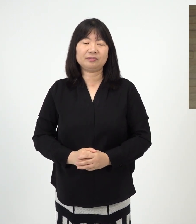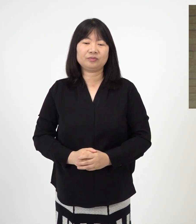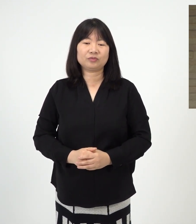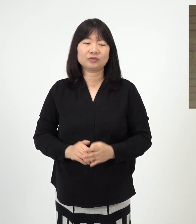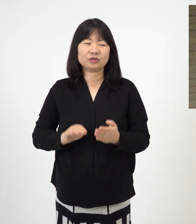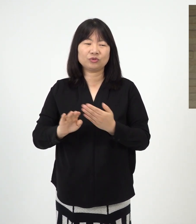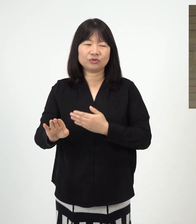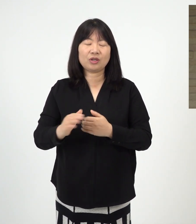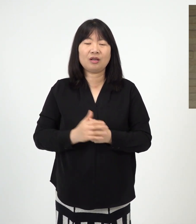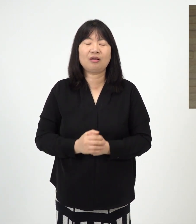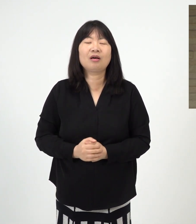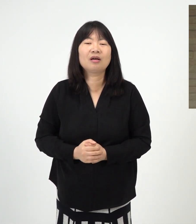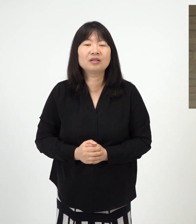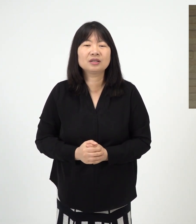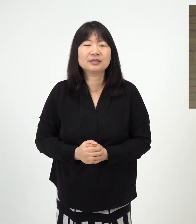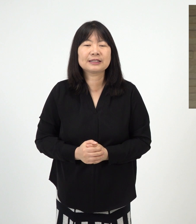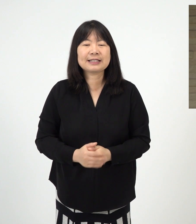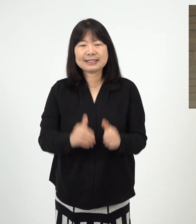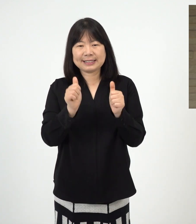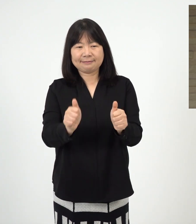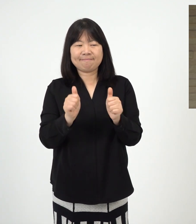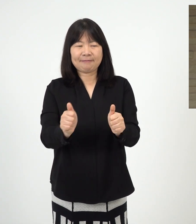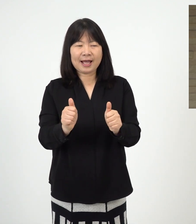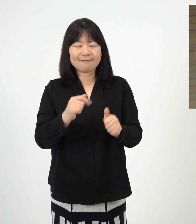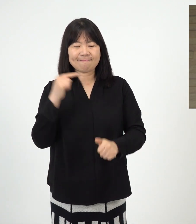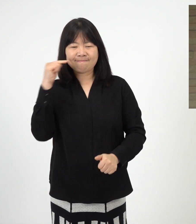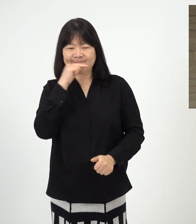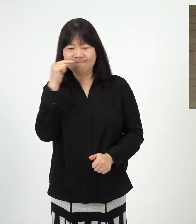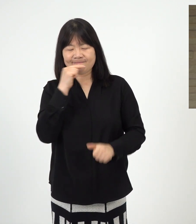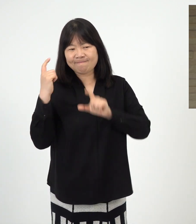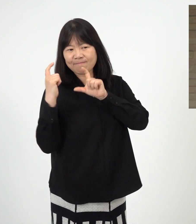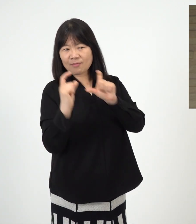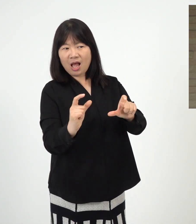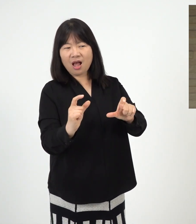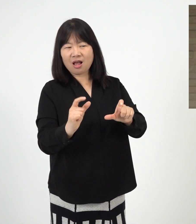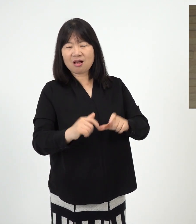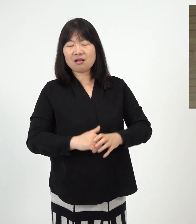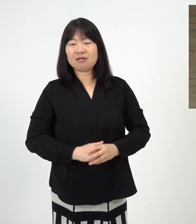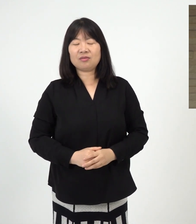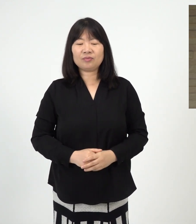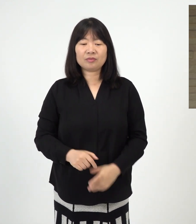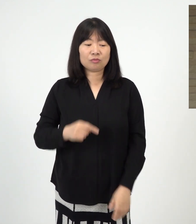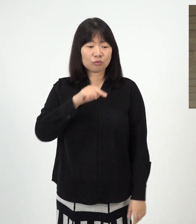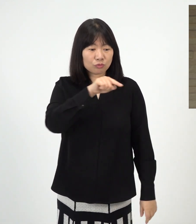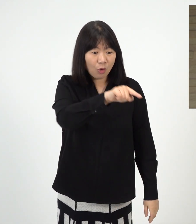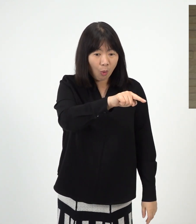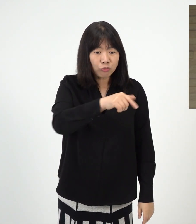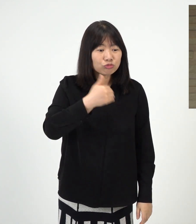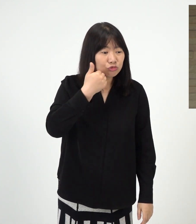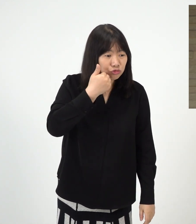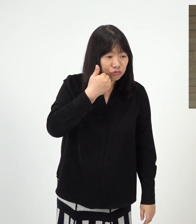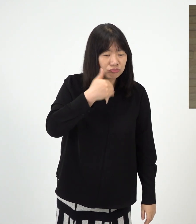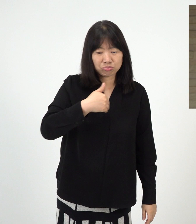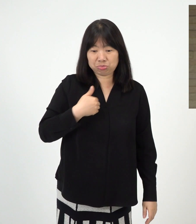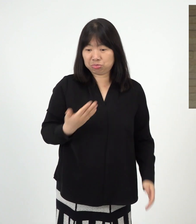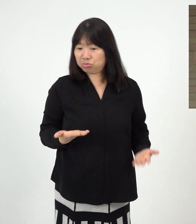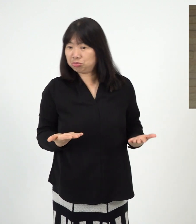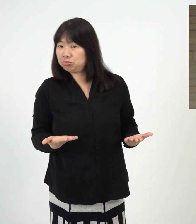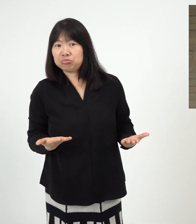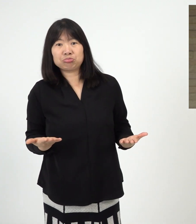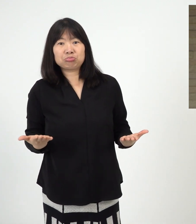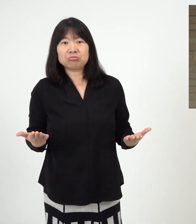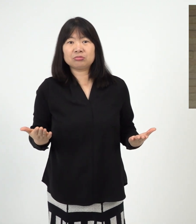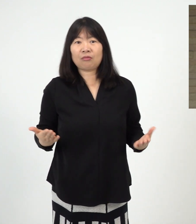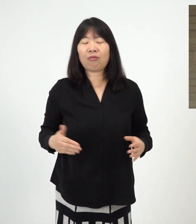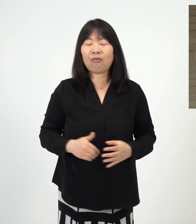그리고 준엄한 심판이 주어지는데, 내가 너희를 모른다. 내가 너희를